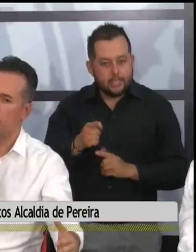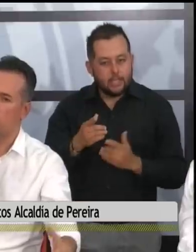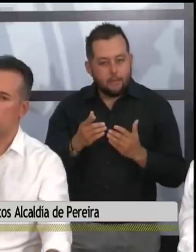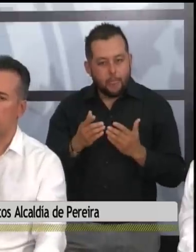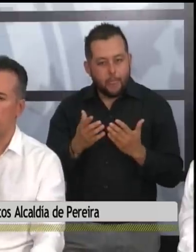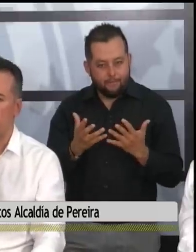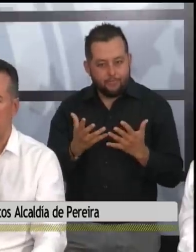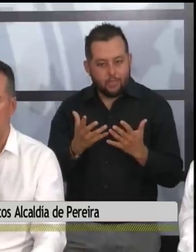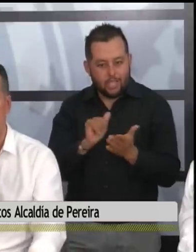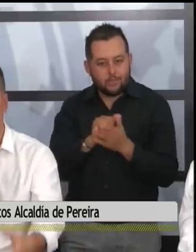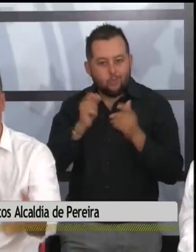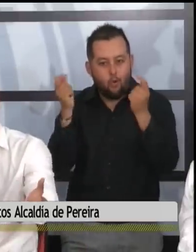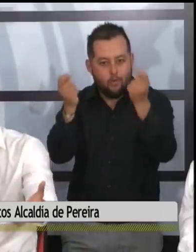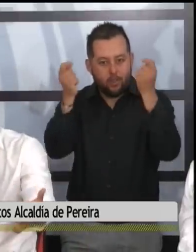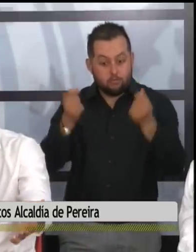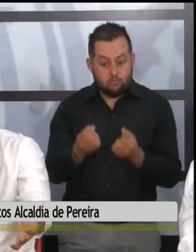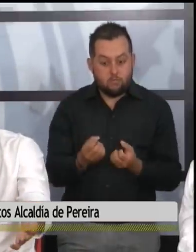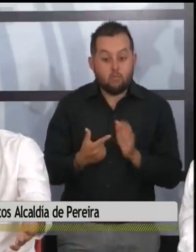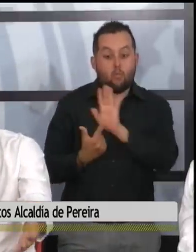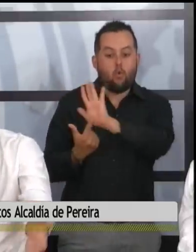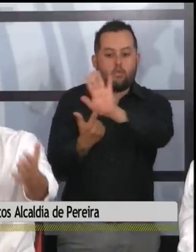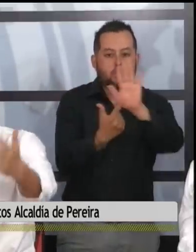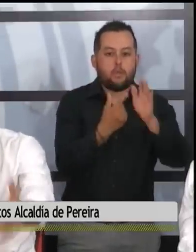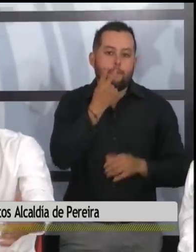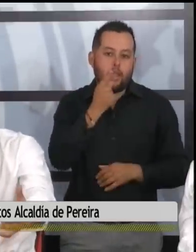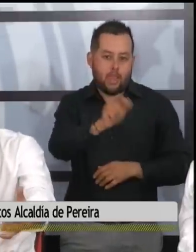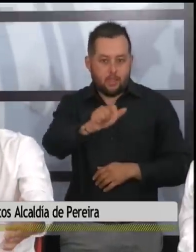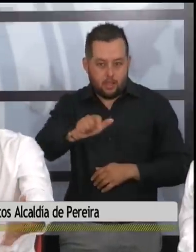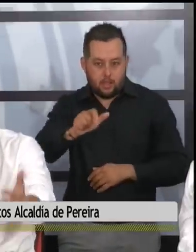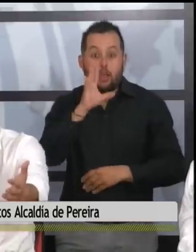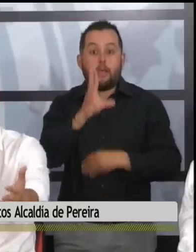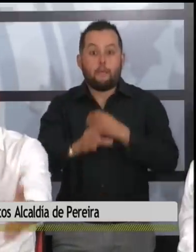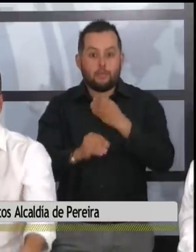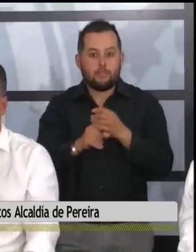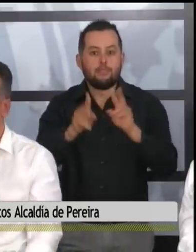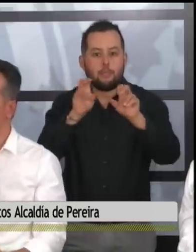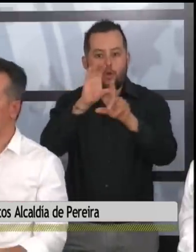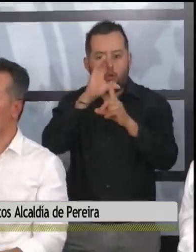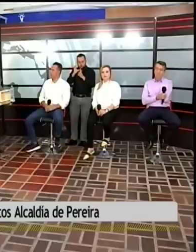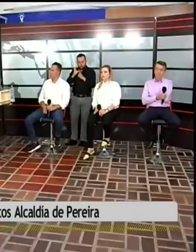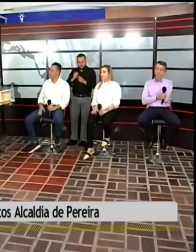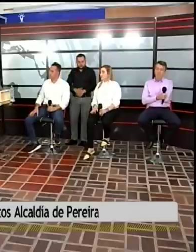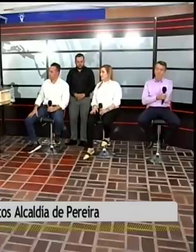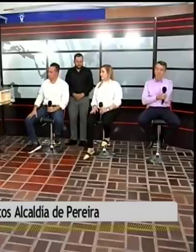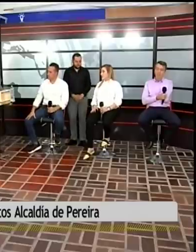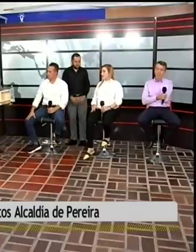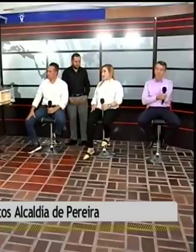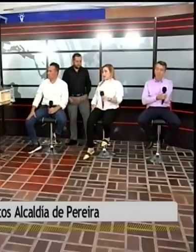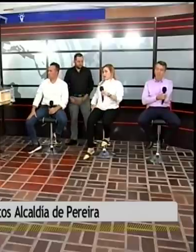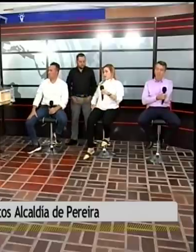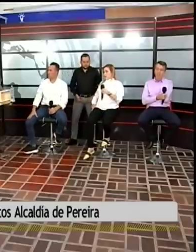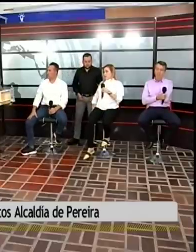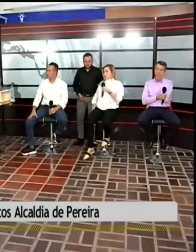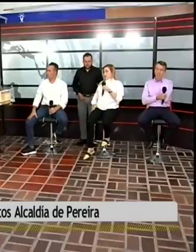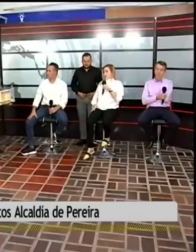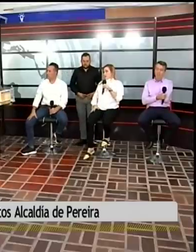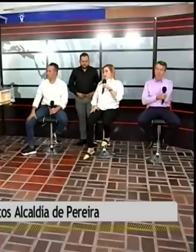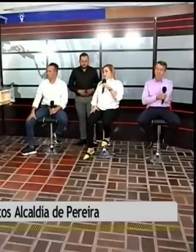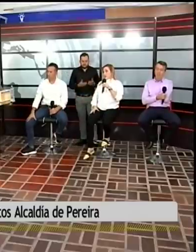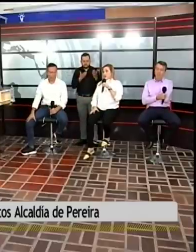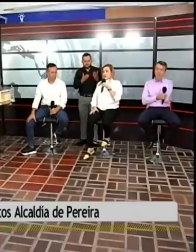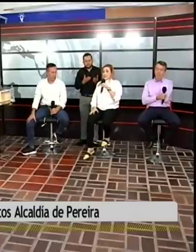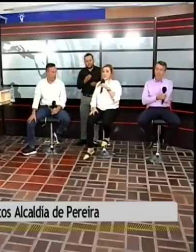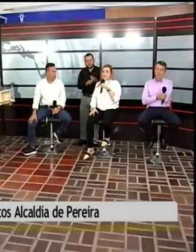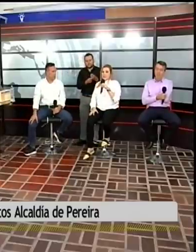que le tenemos que presentar a los pereiranos, entre otras, en materia de cultura. Doctora Carolina, por la cultura, pregunta Cabiza, ¿qué va a